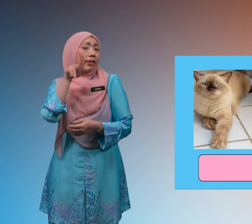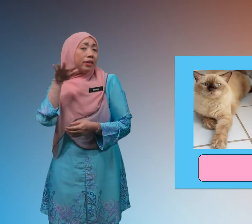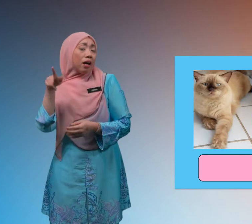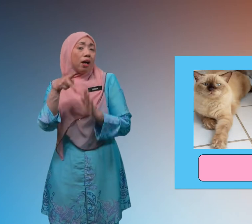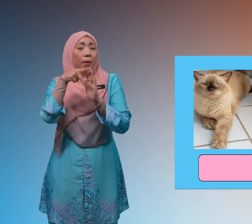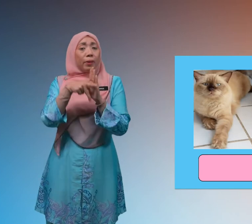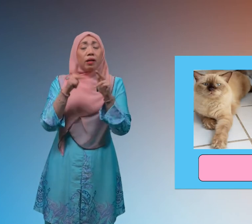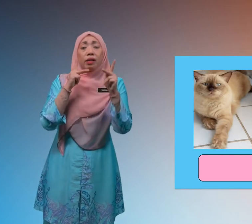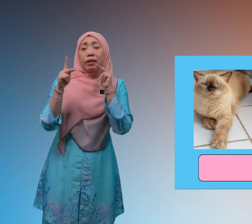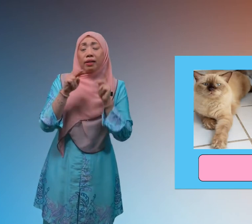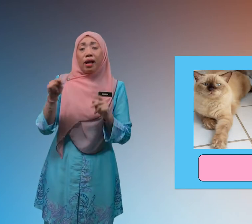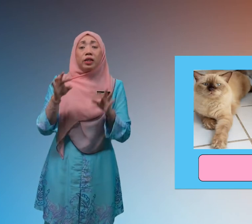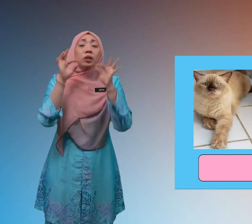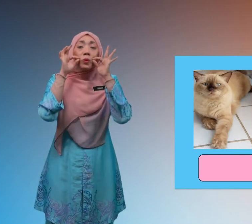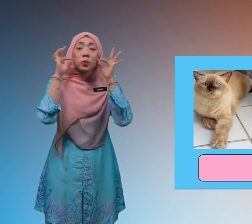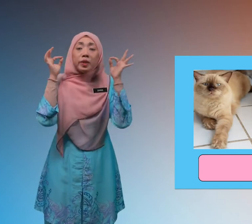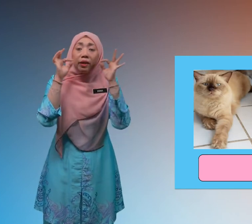eja perkataan kucing.